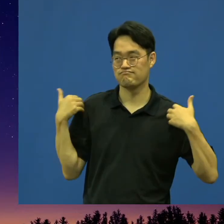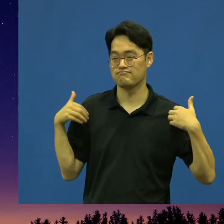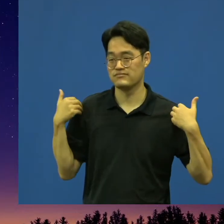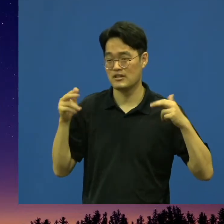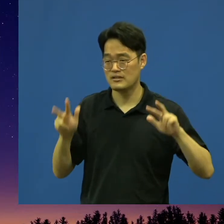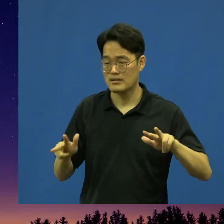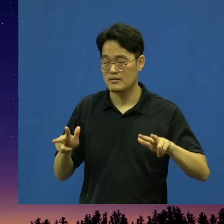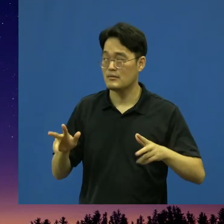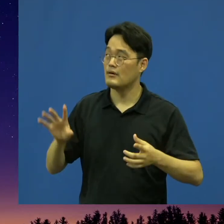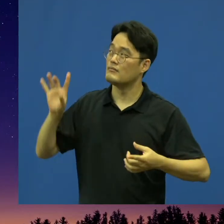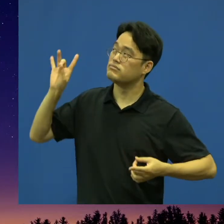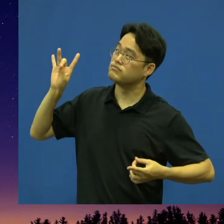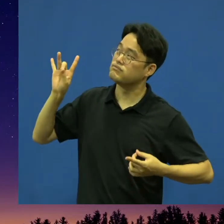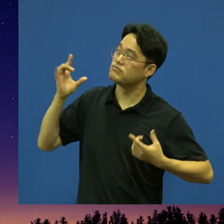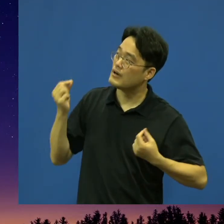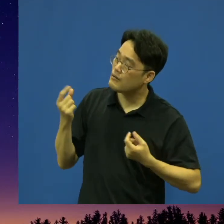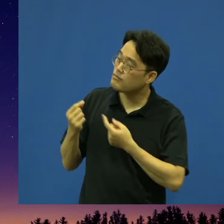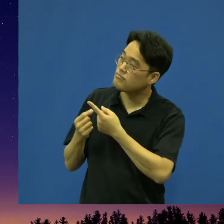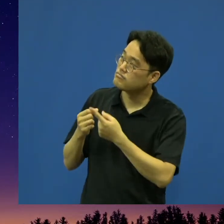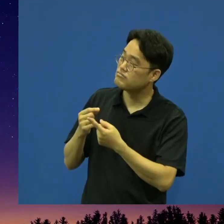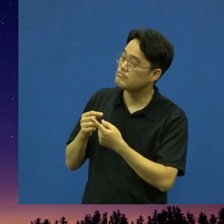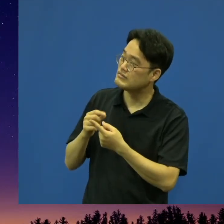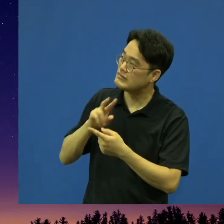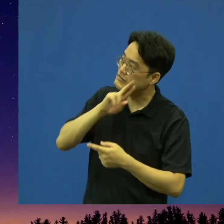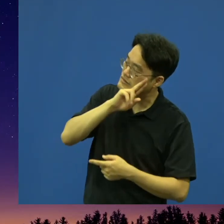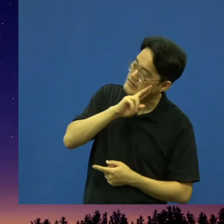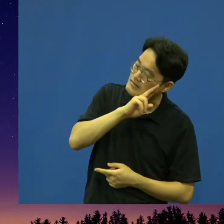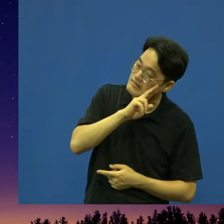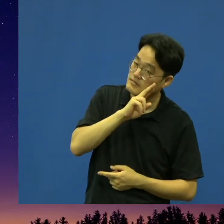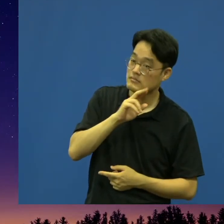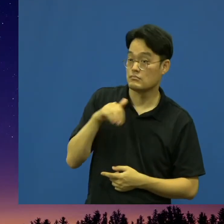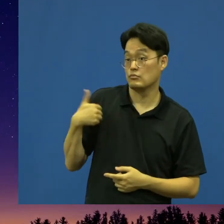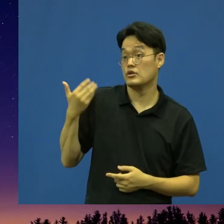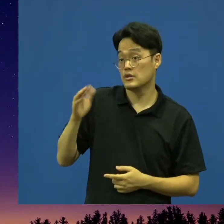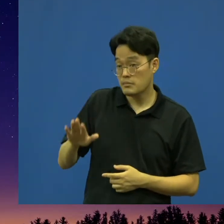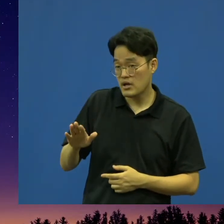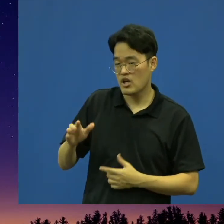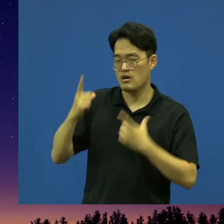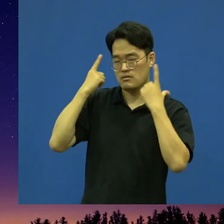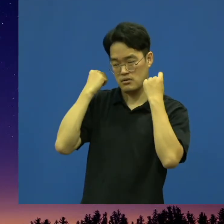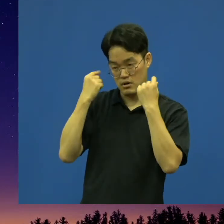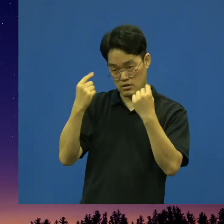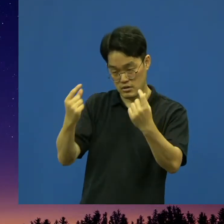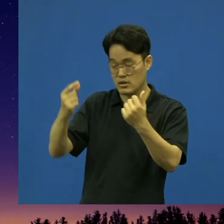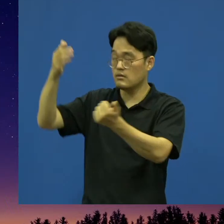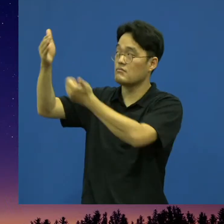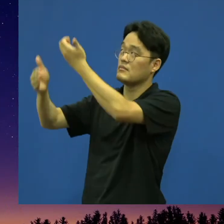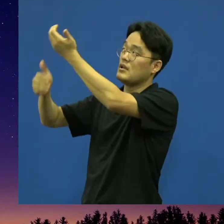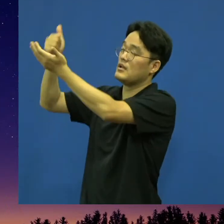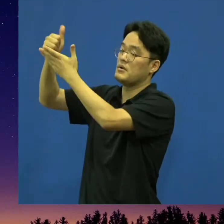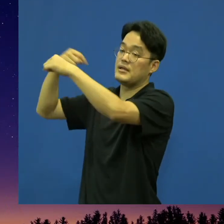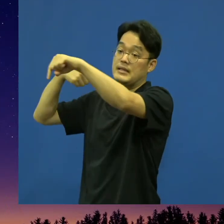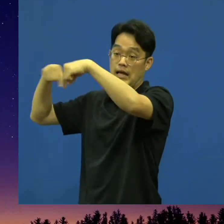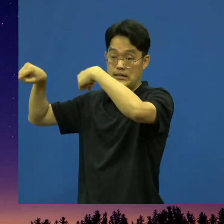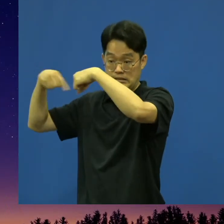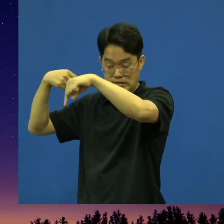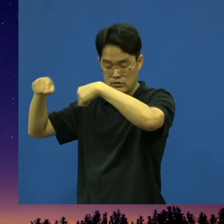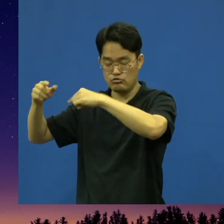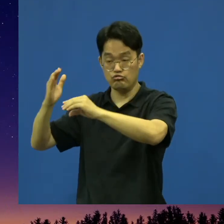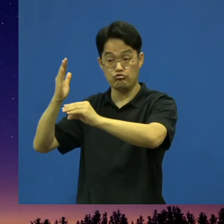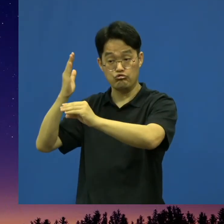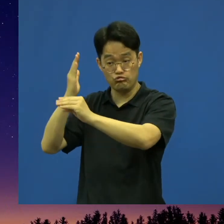안 보이지만 여전히 그분이 다스리는 세계 안에서 일어나는 일인데 하고